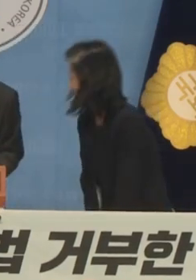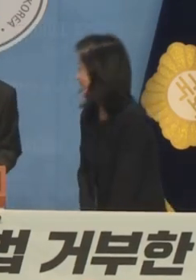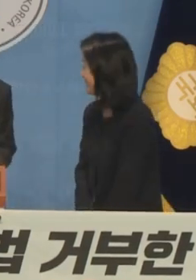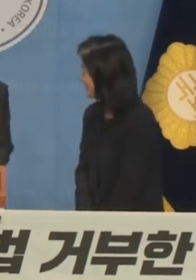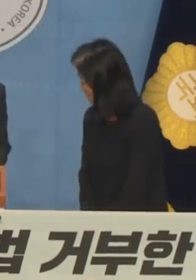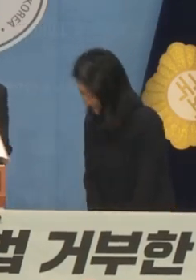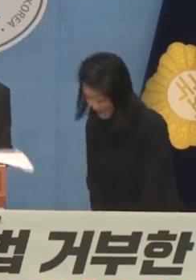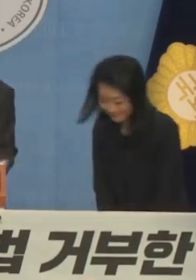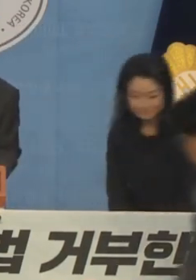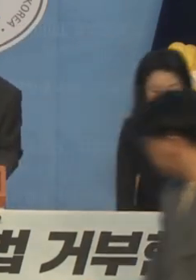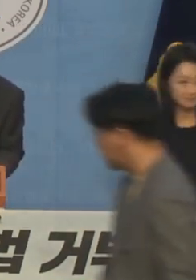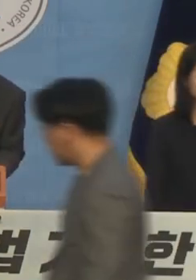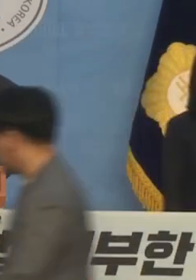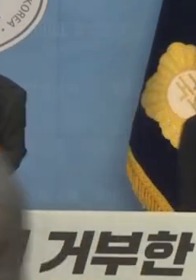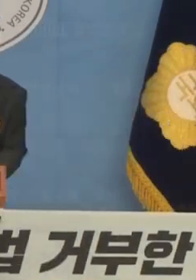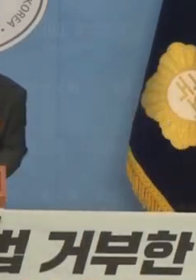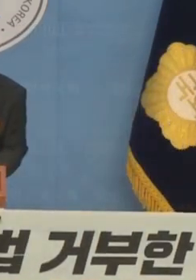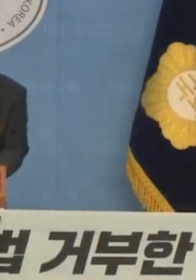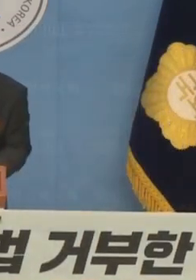고맙습니다.